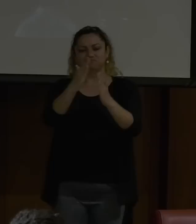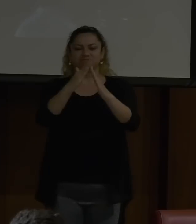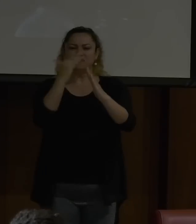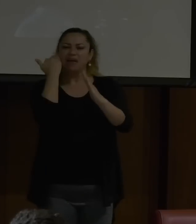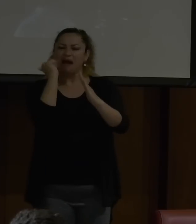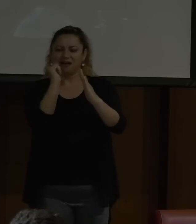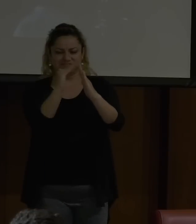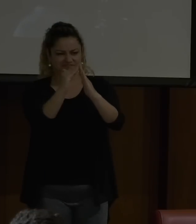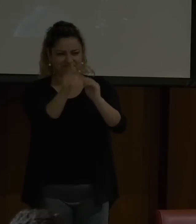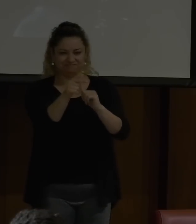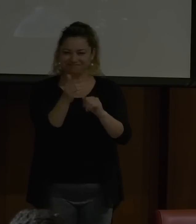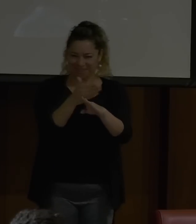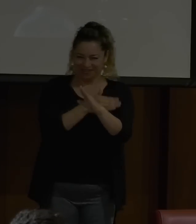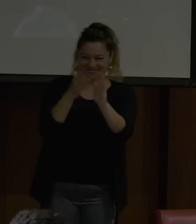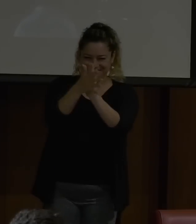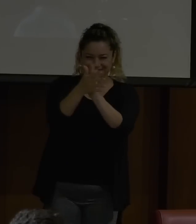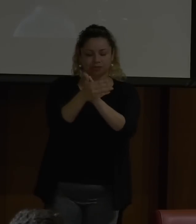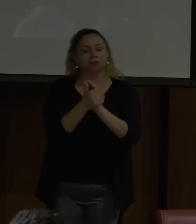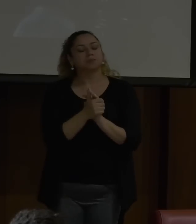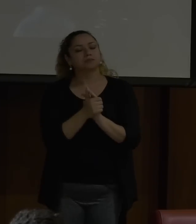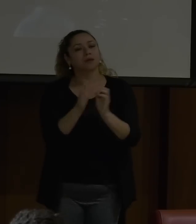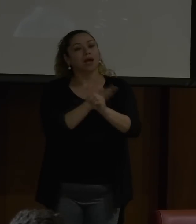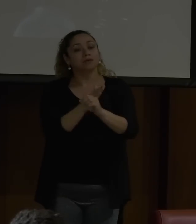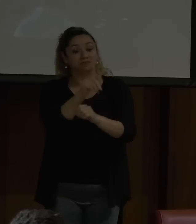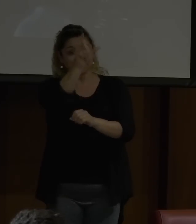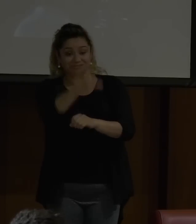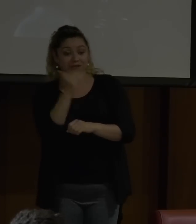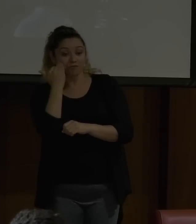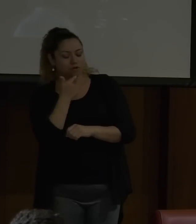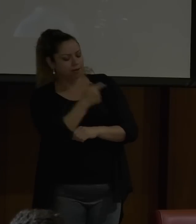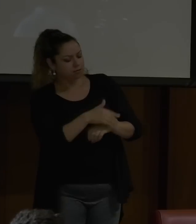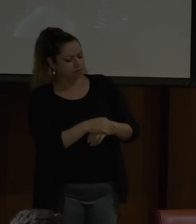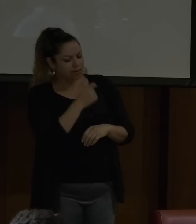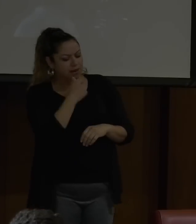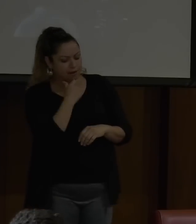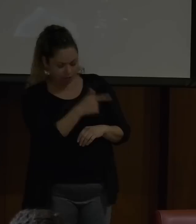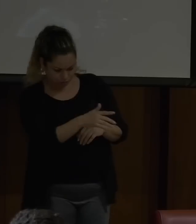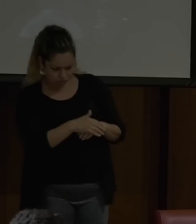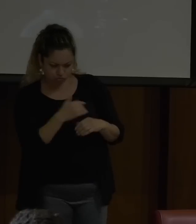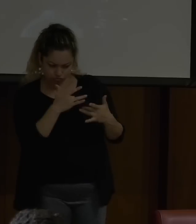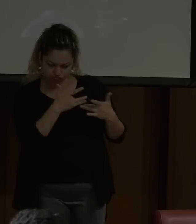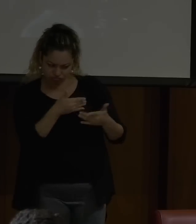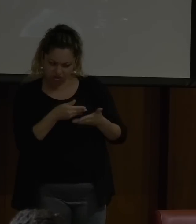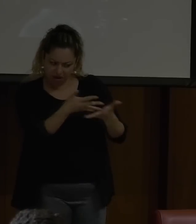después que le cantó la canción, la señora Ana Engracia: bueno, Leandro, yo te voy a hacer un regalito.